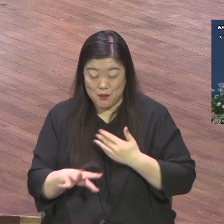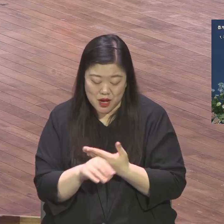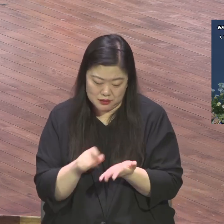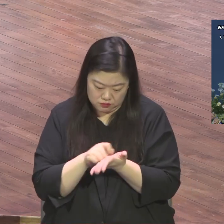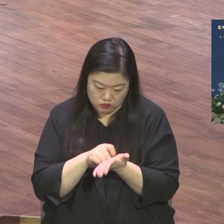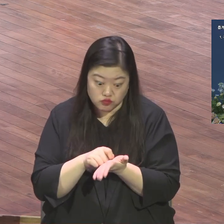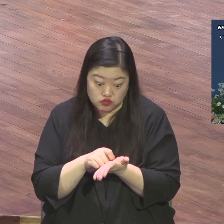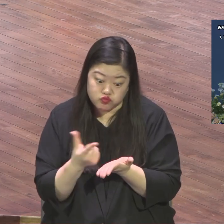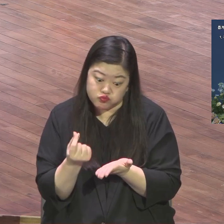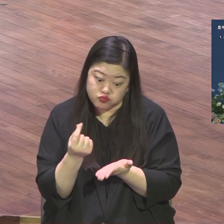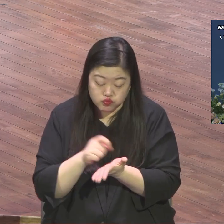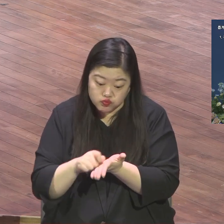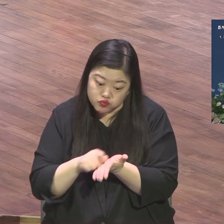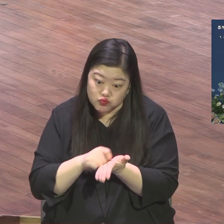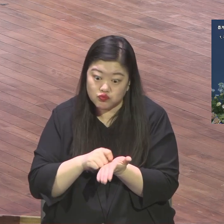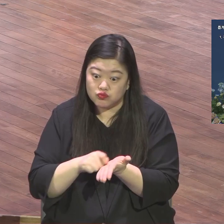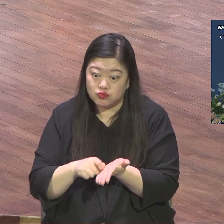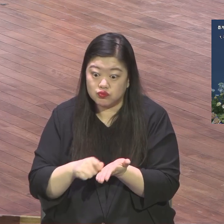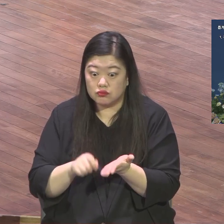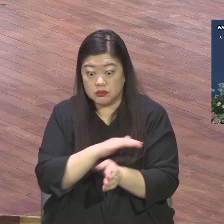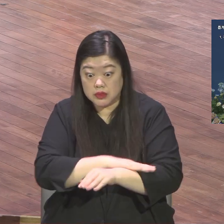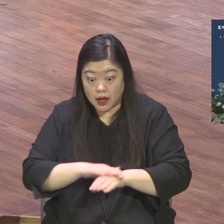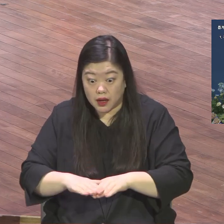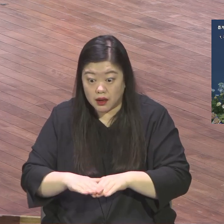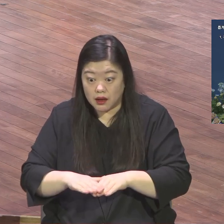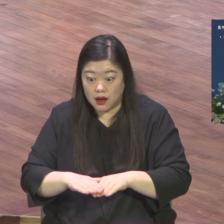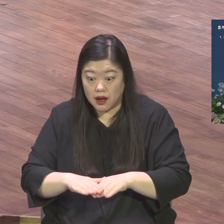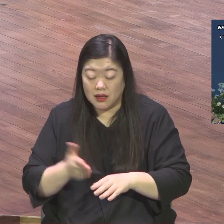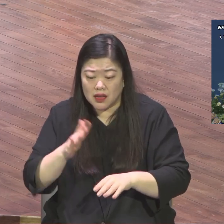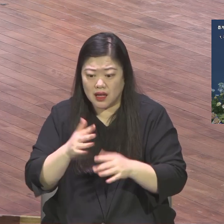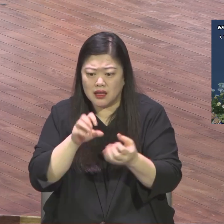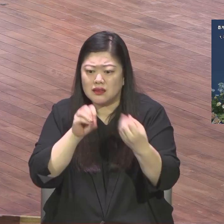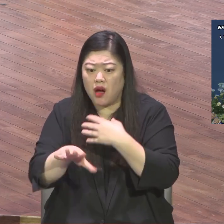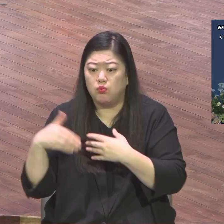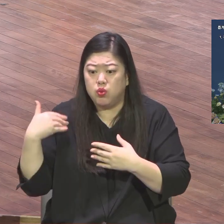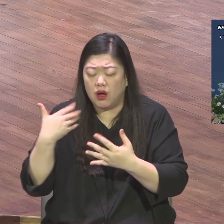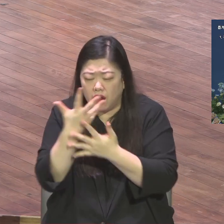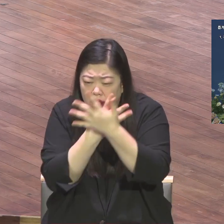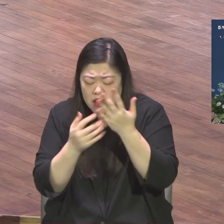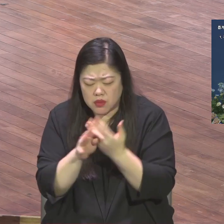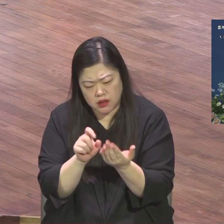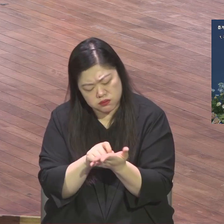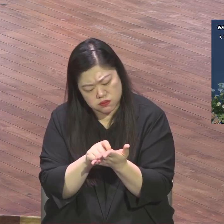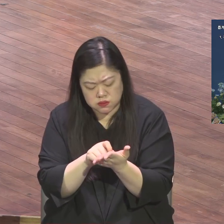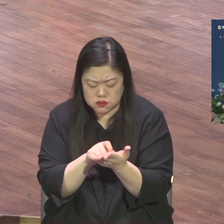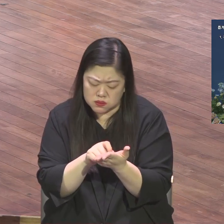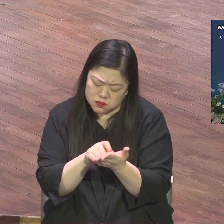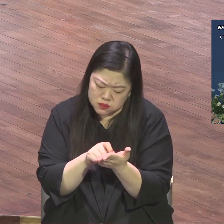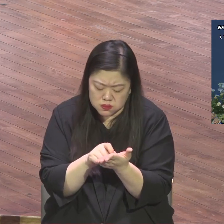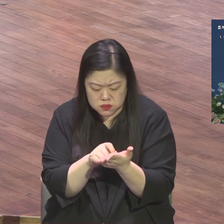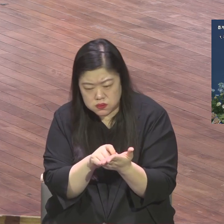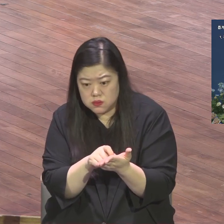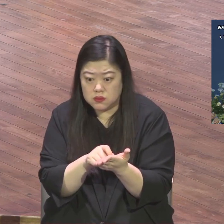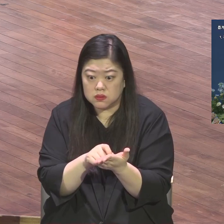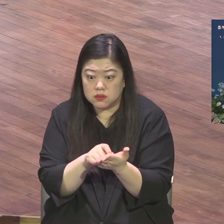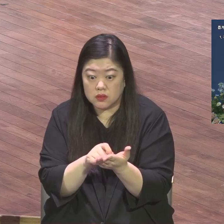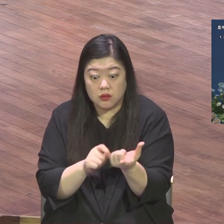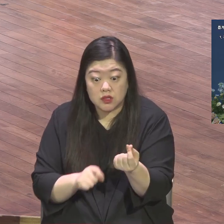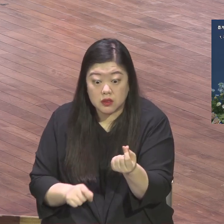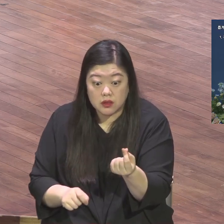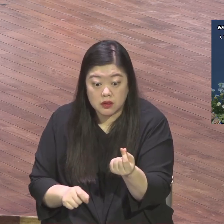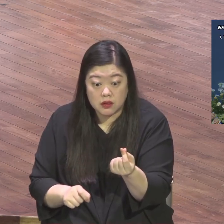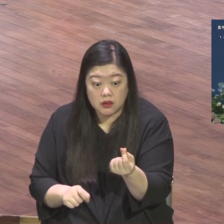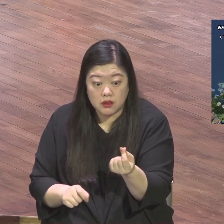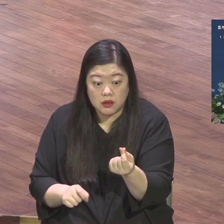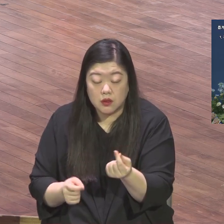뭐. 나는 죽었는데. 뭐. 아멘? 그러니까 이 끊임없이 답이 났냐 안 났냐